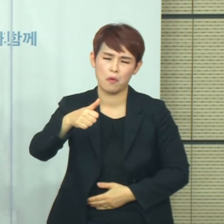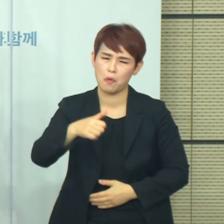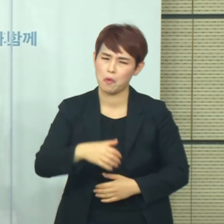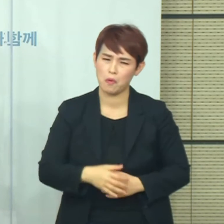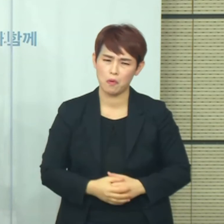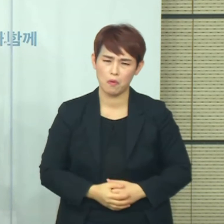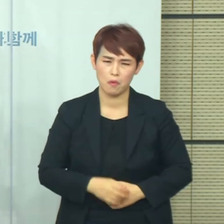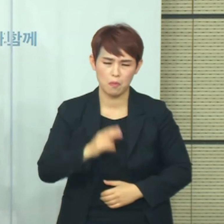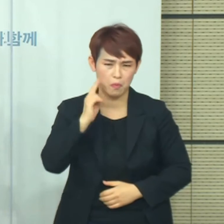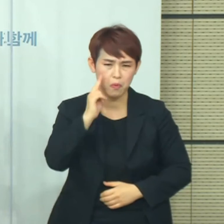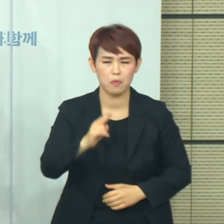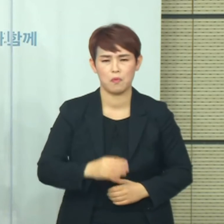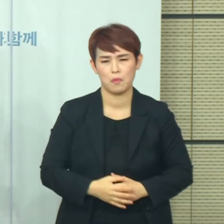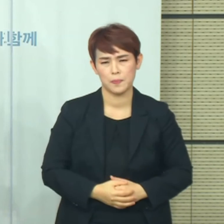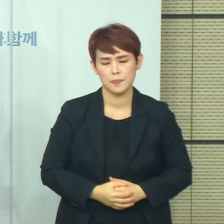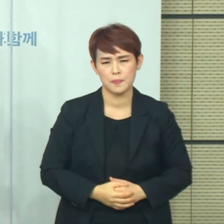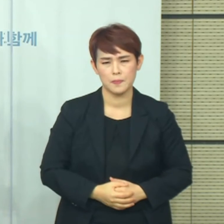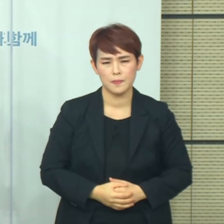결코 적지 않은 상황입니다.